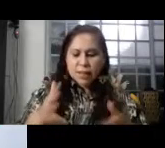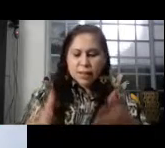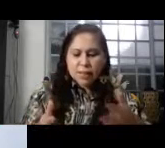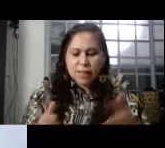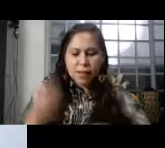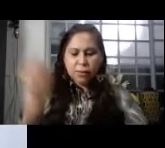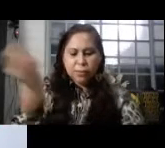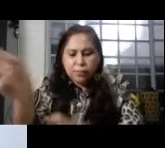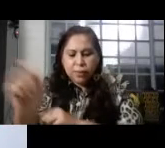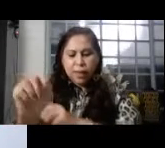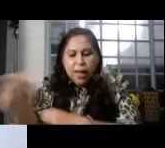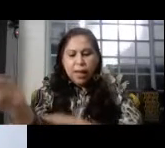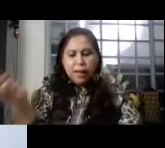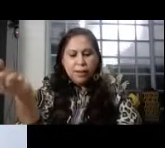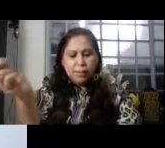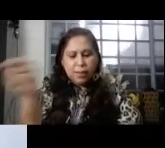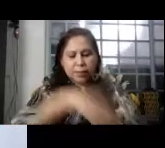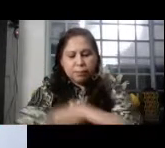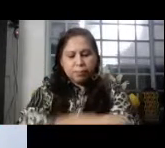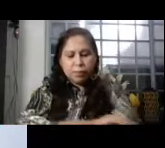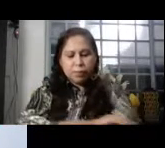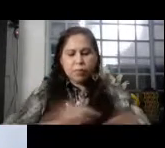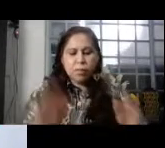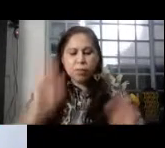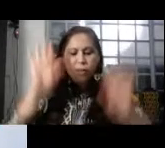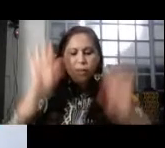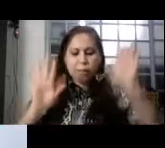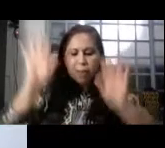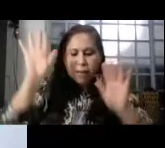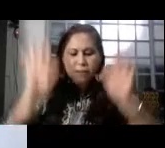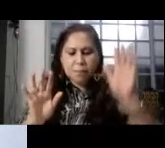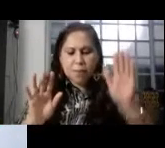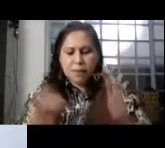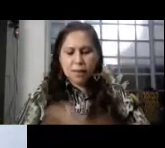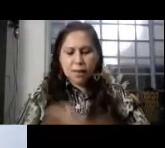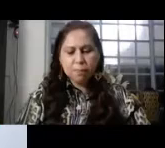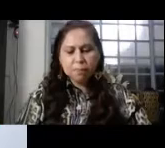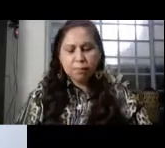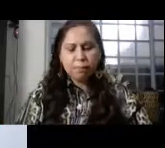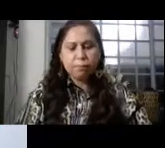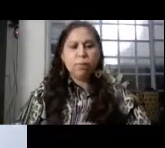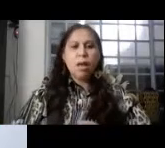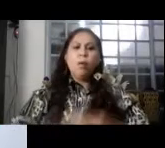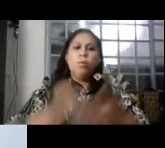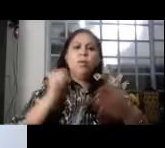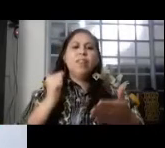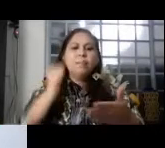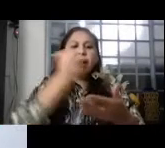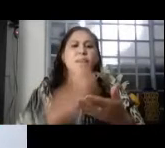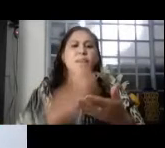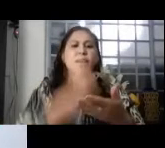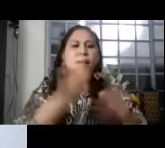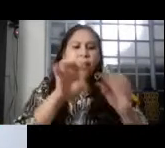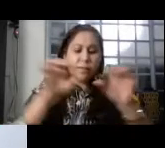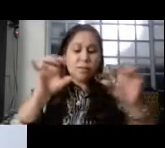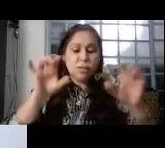é sinalizado em Libras? Vocês podem também participar, certo? O que vai